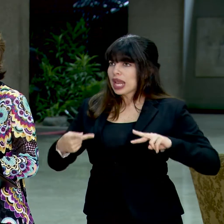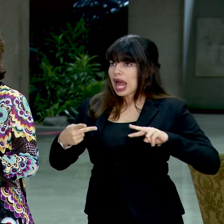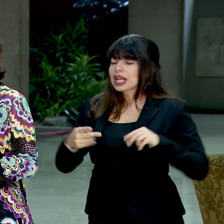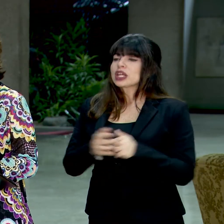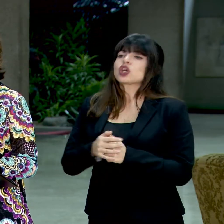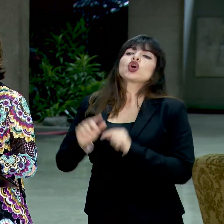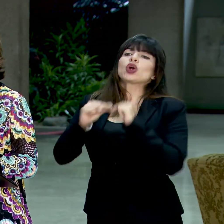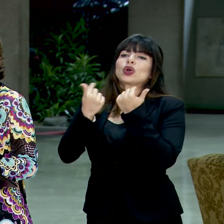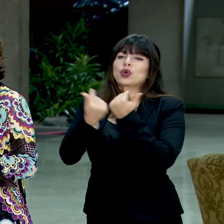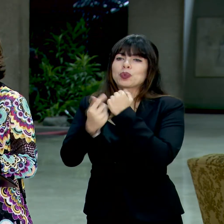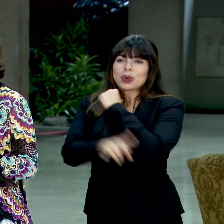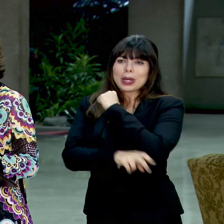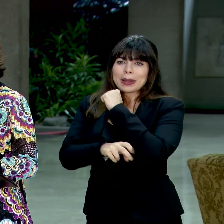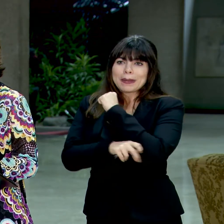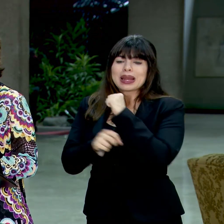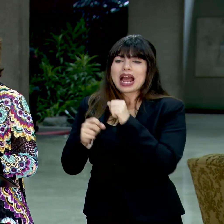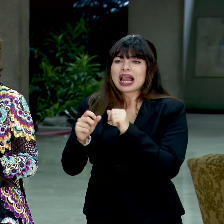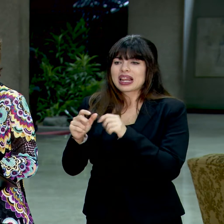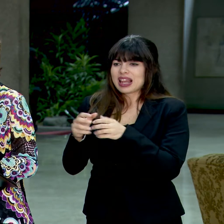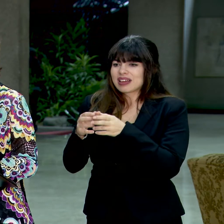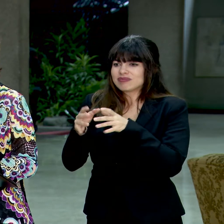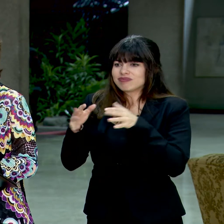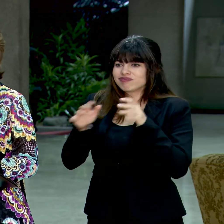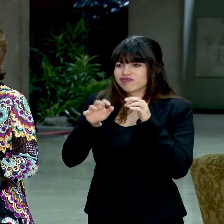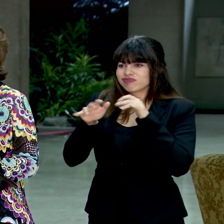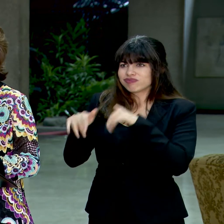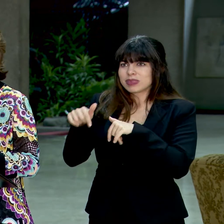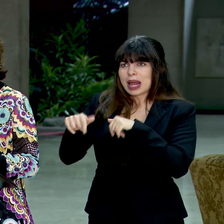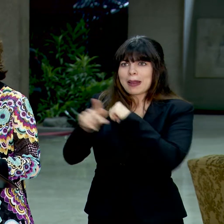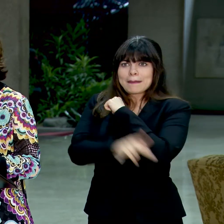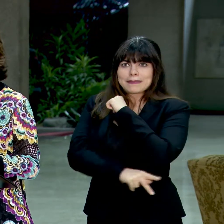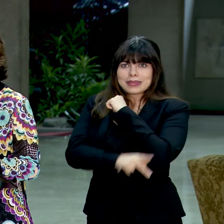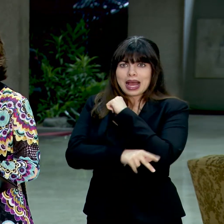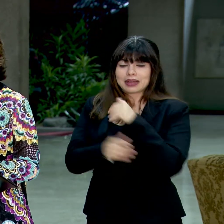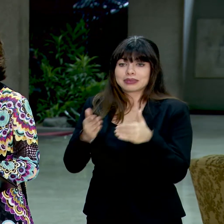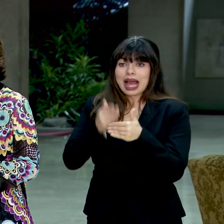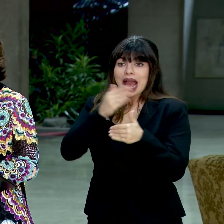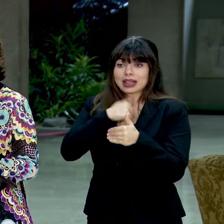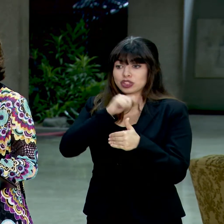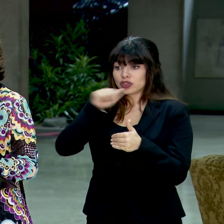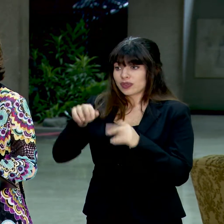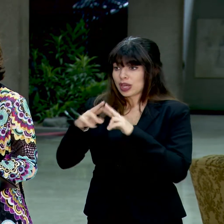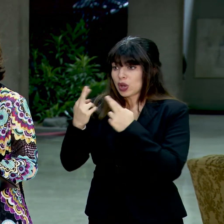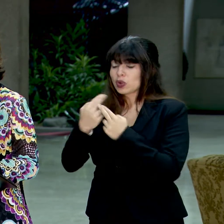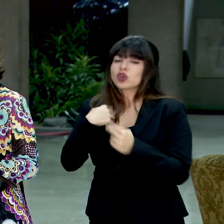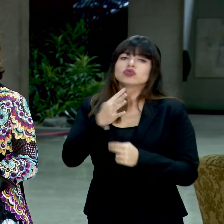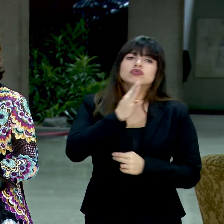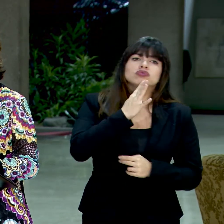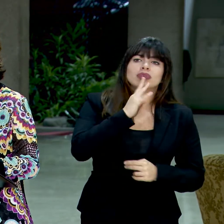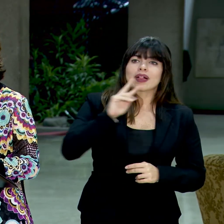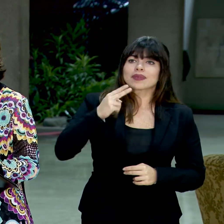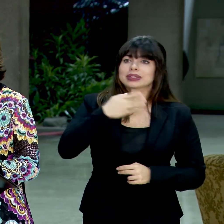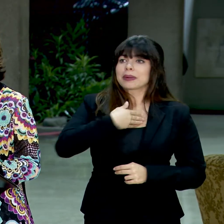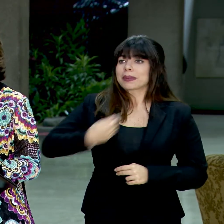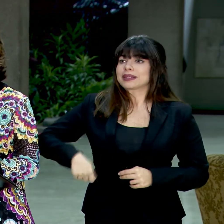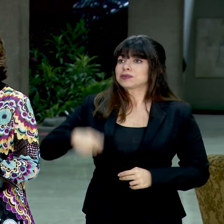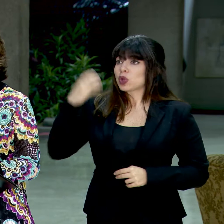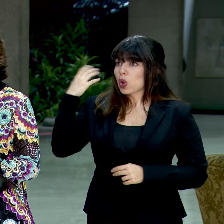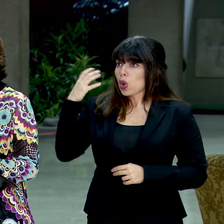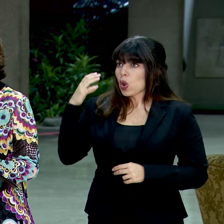El crimen organizado se está desplazando hacia nuestro país. Antes de venir a esta reunión, conversé con el vicepresidente de